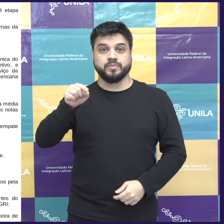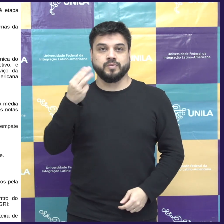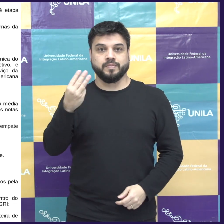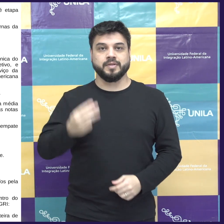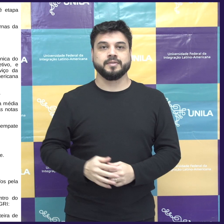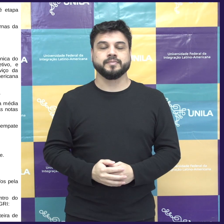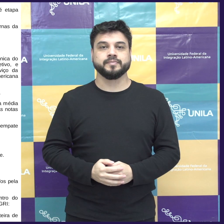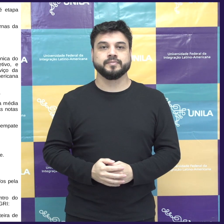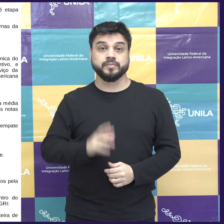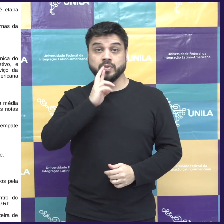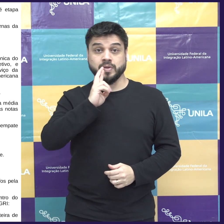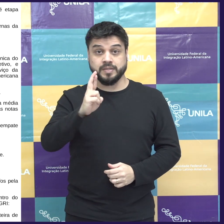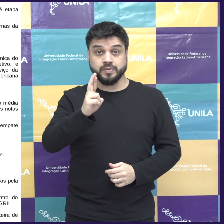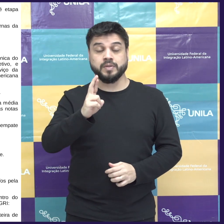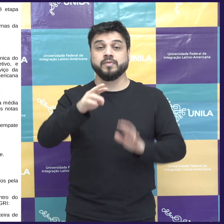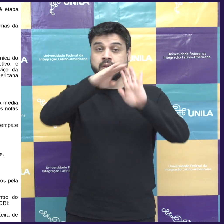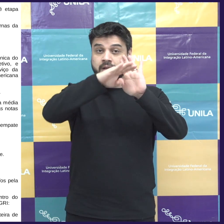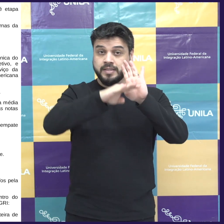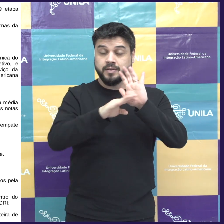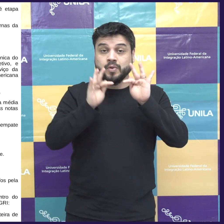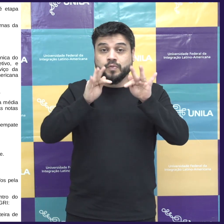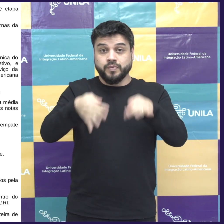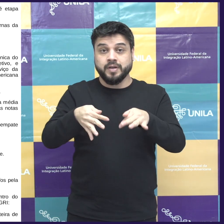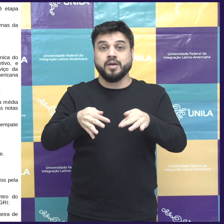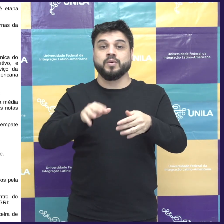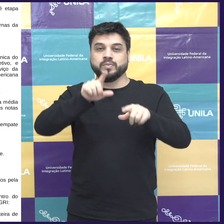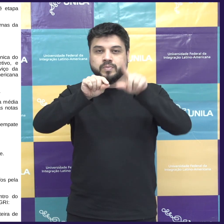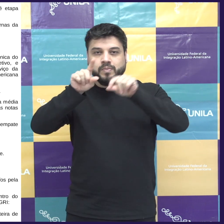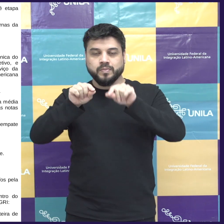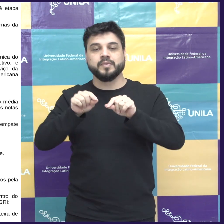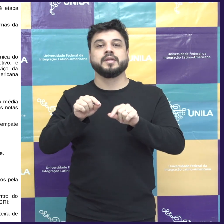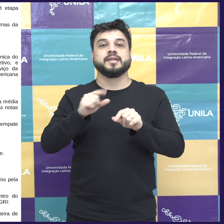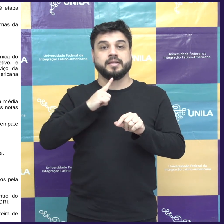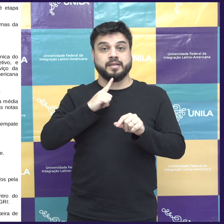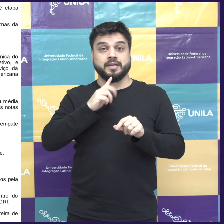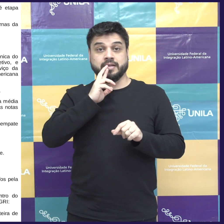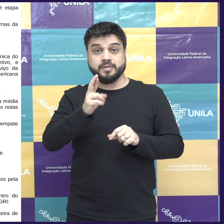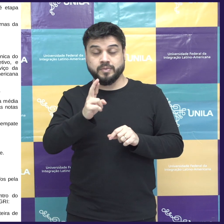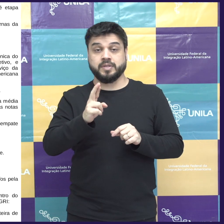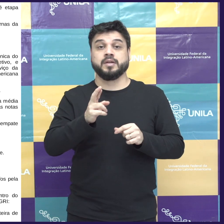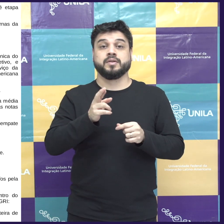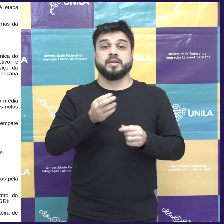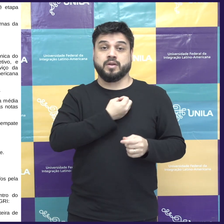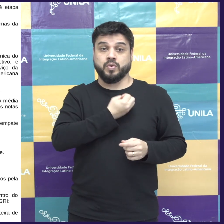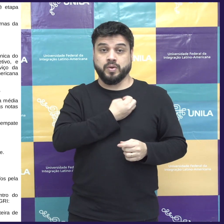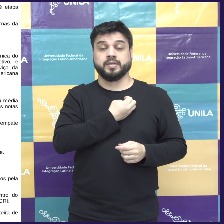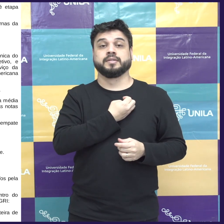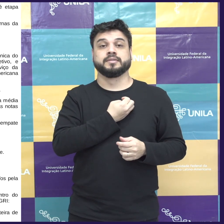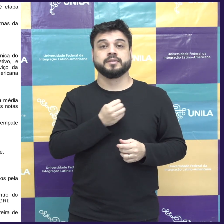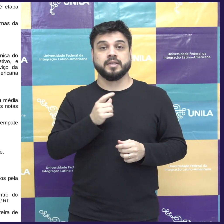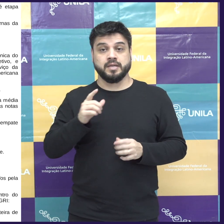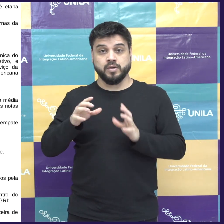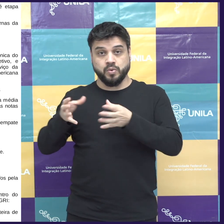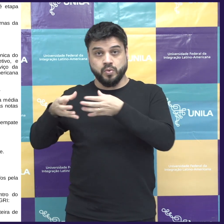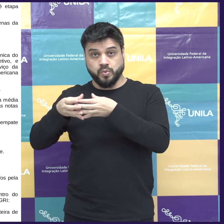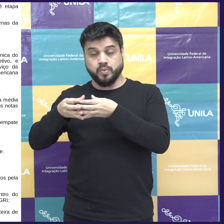7.3. O resultado e a classificação final do processo seletivo serão resultantes da média das notas atribuídas pela